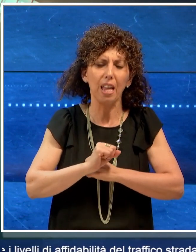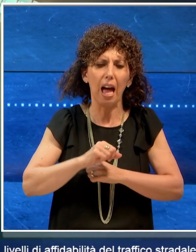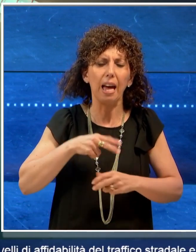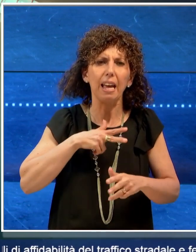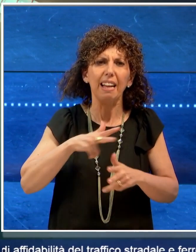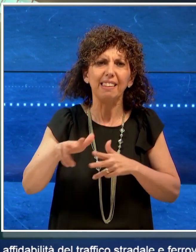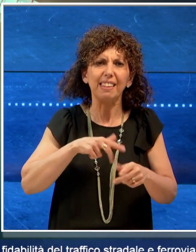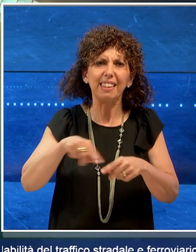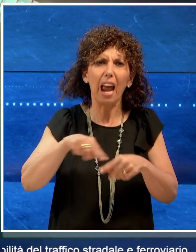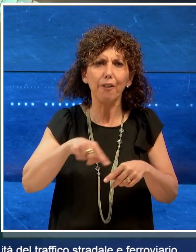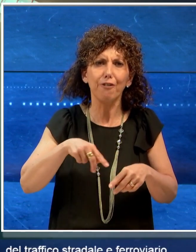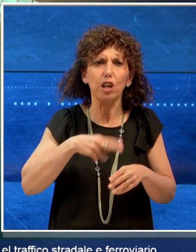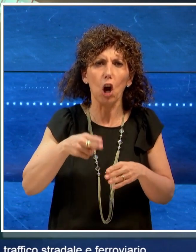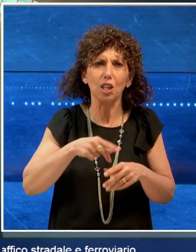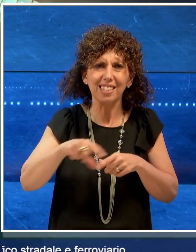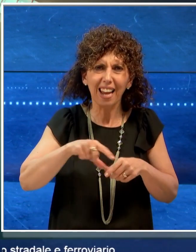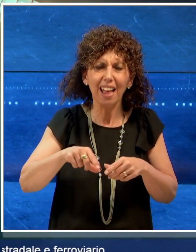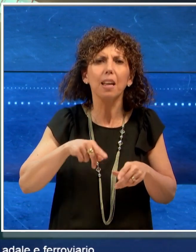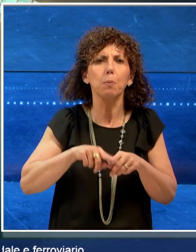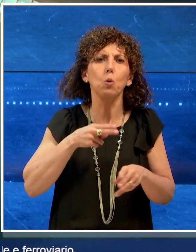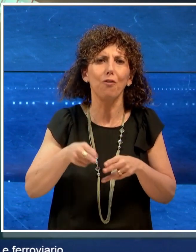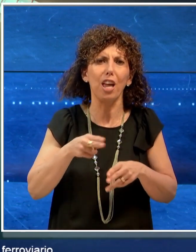traffico stradale ferroviario.